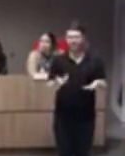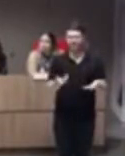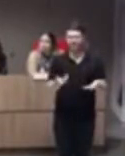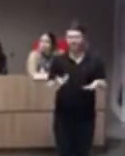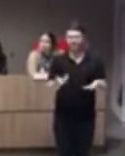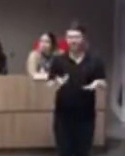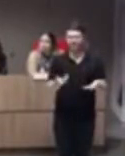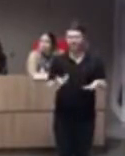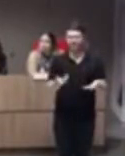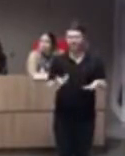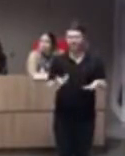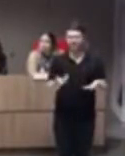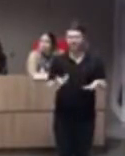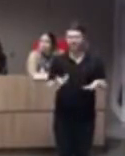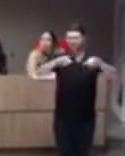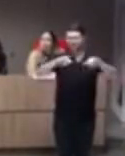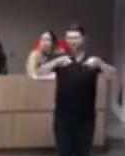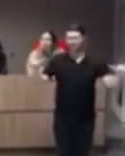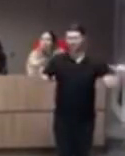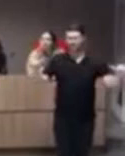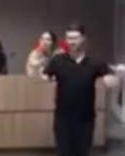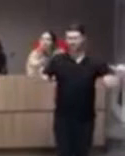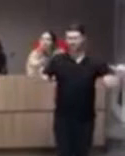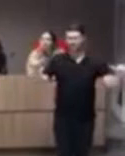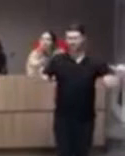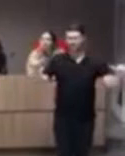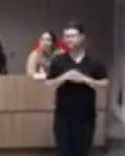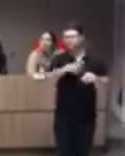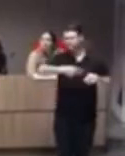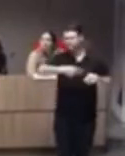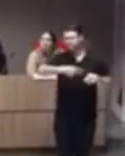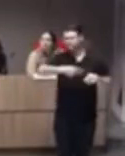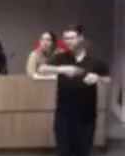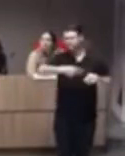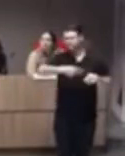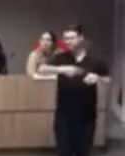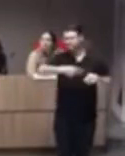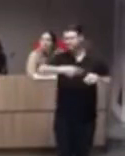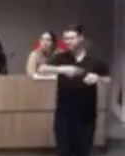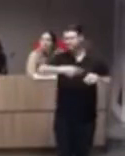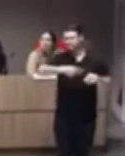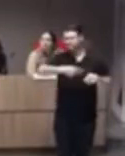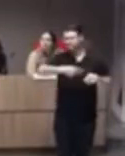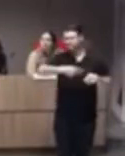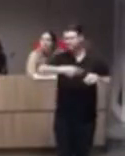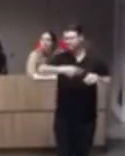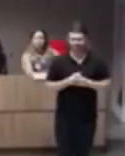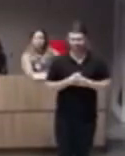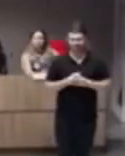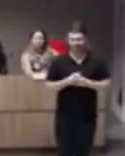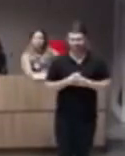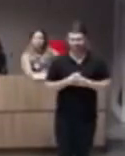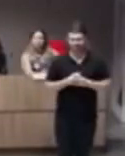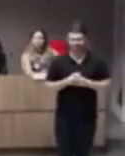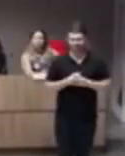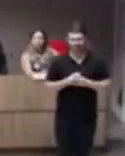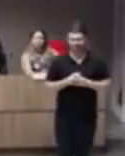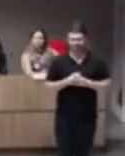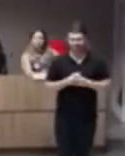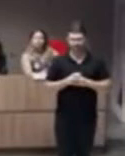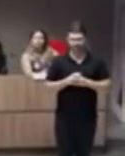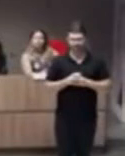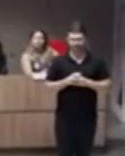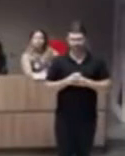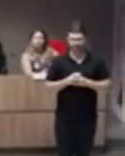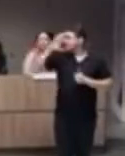por algum motivo eu não tenha tratado aqui. Sintam-se à vontade de me interromper aqui. Tá, a gente começa a anunciar alguns